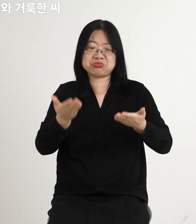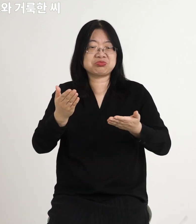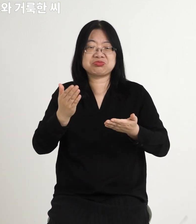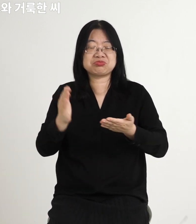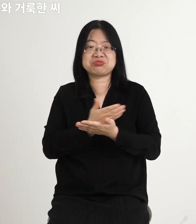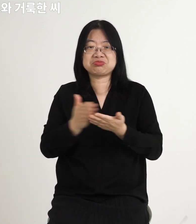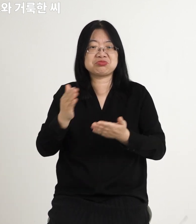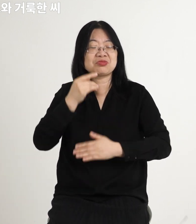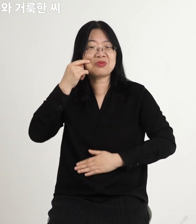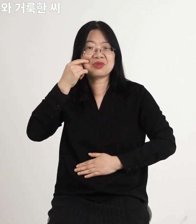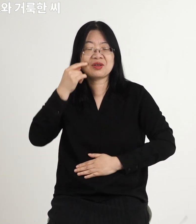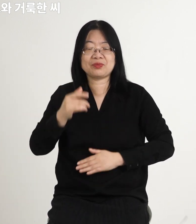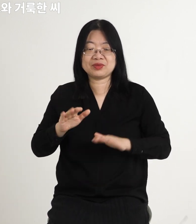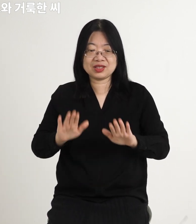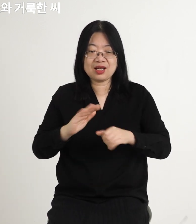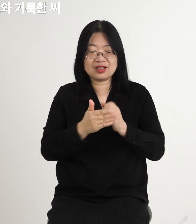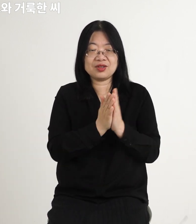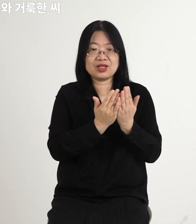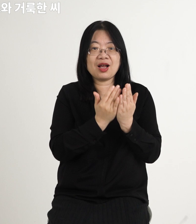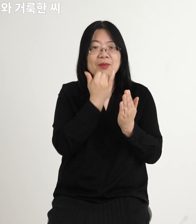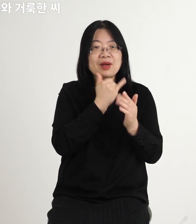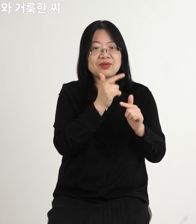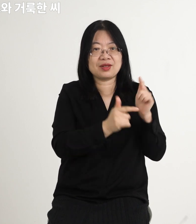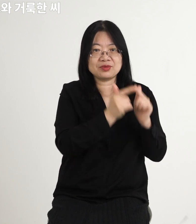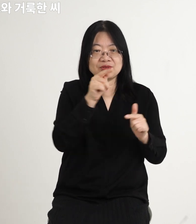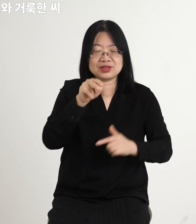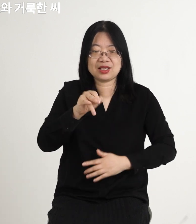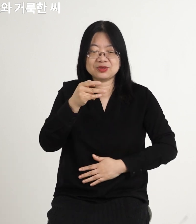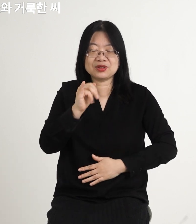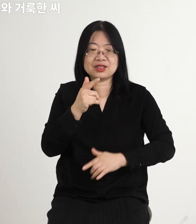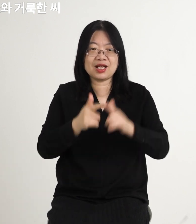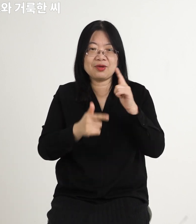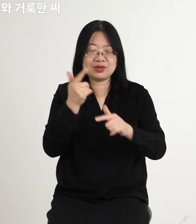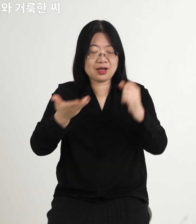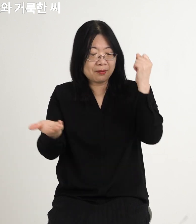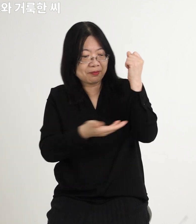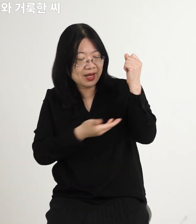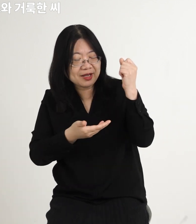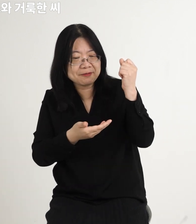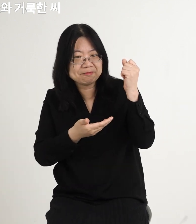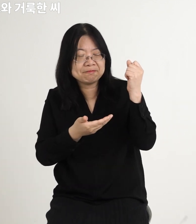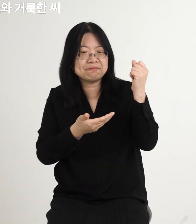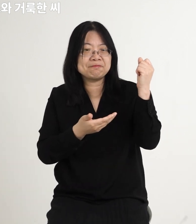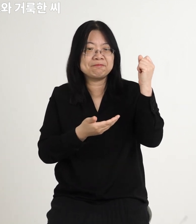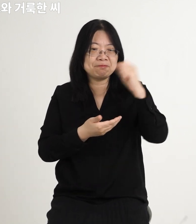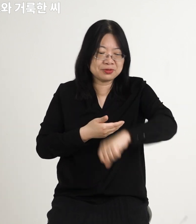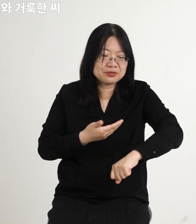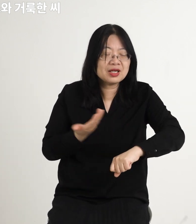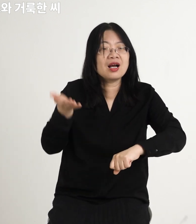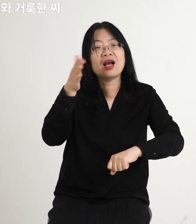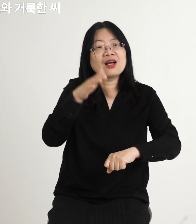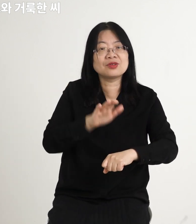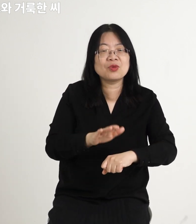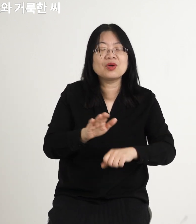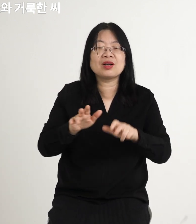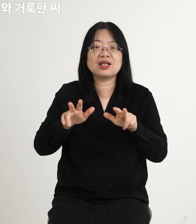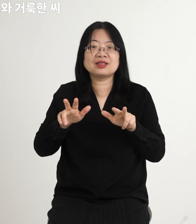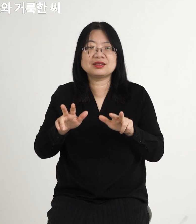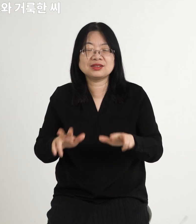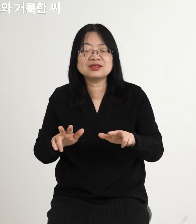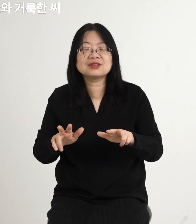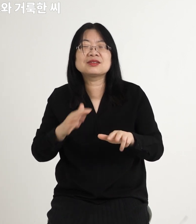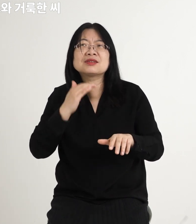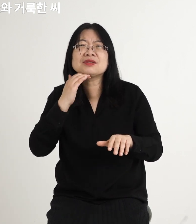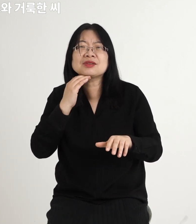밤나무와 상수리나무가 배임을 당하여도 이 두 나무는 아수르에 그리고 얼마